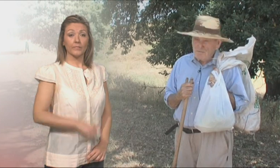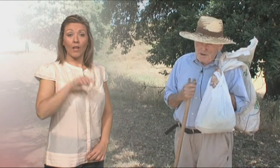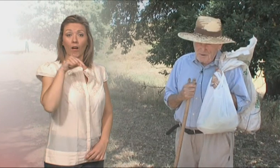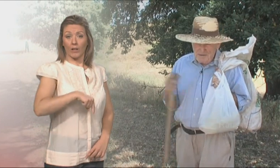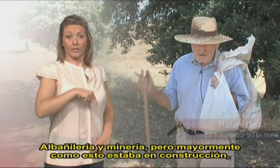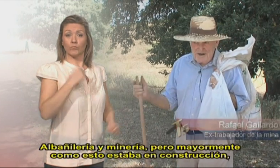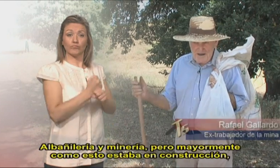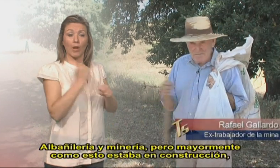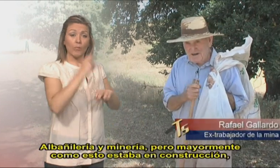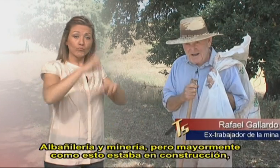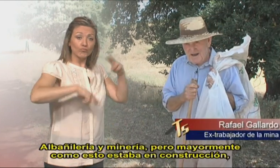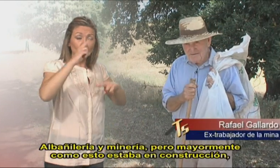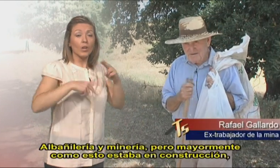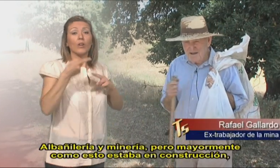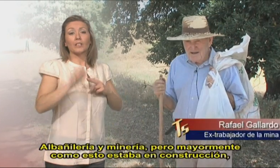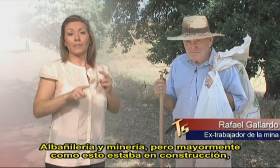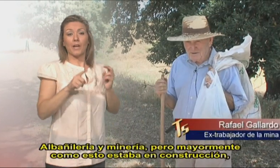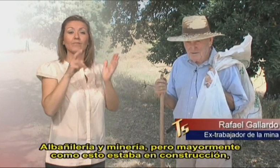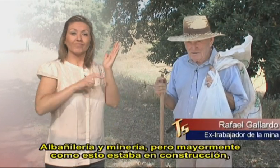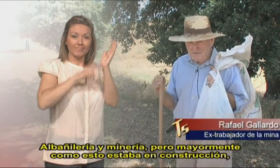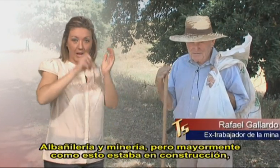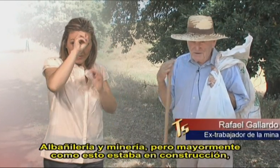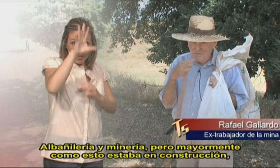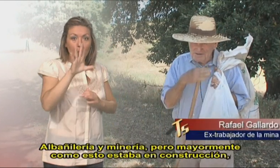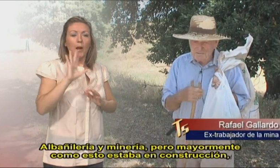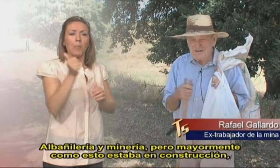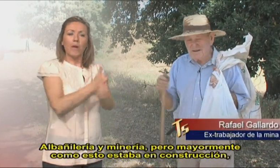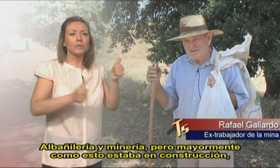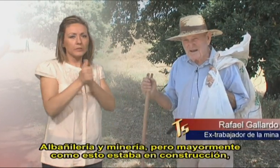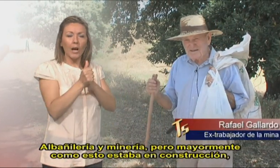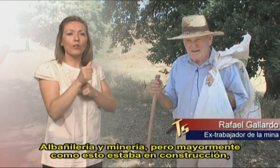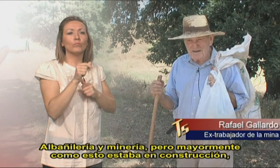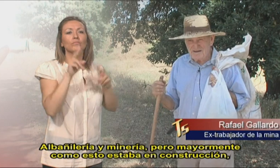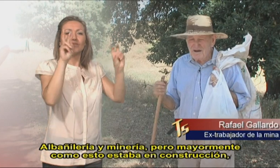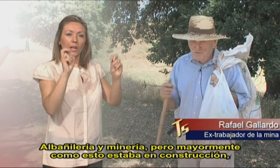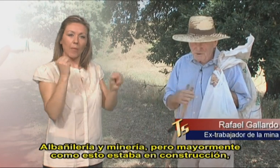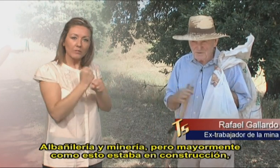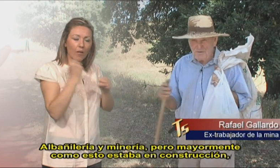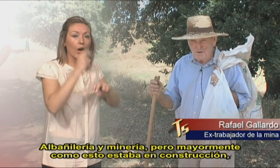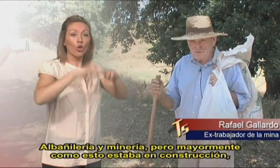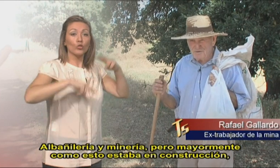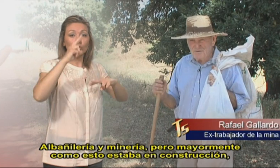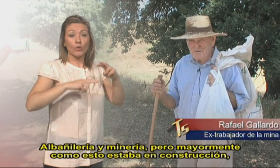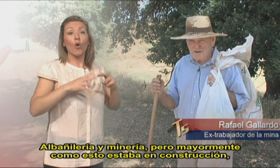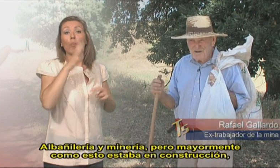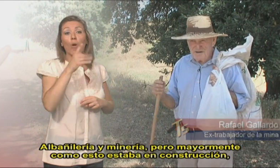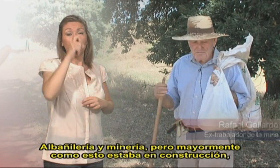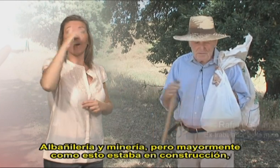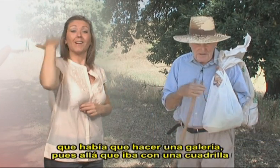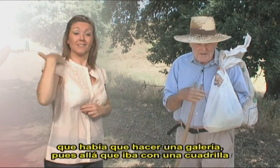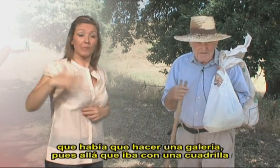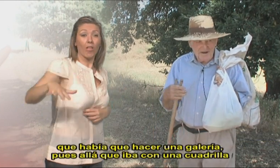Bueno, arbañilería y minería. Pero mayormente, como esto estaba en construcción,